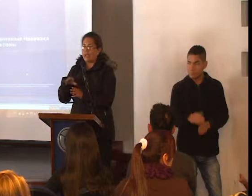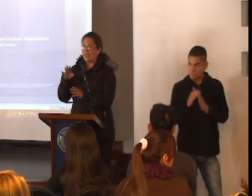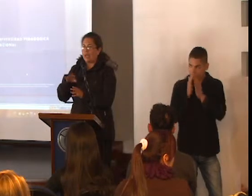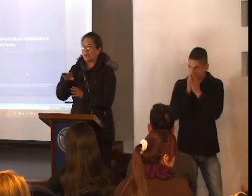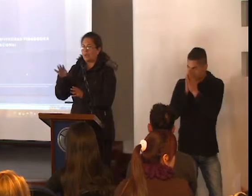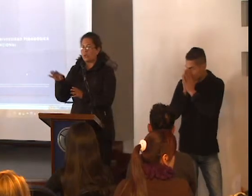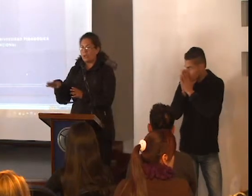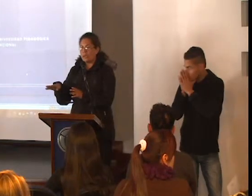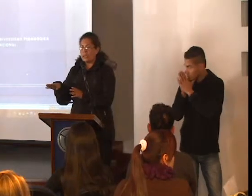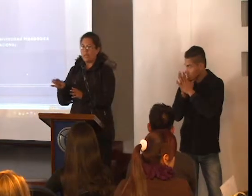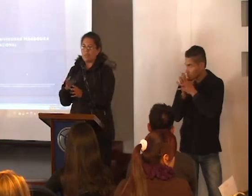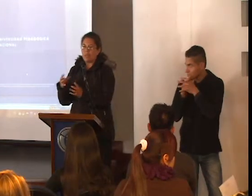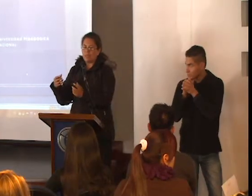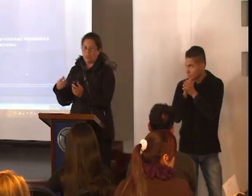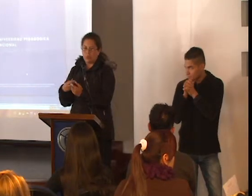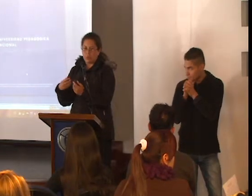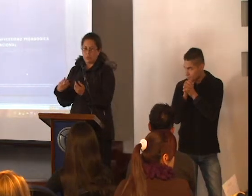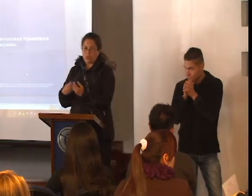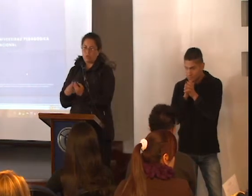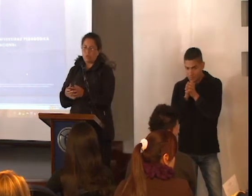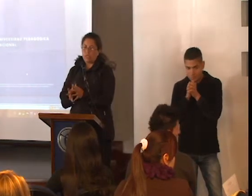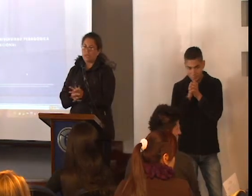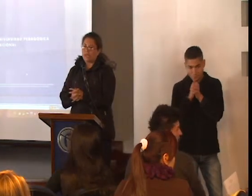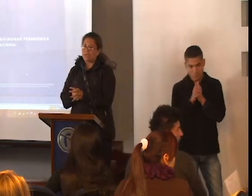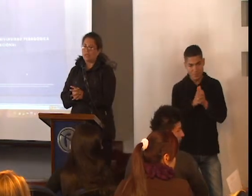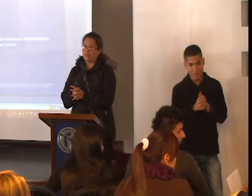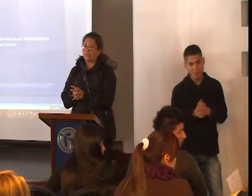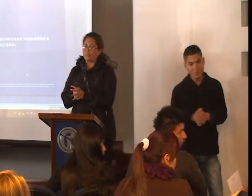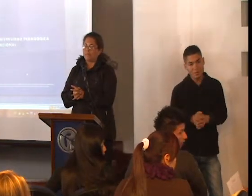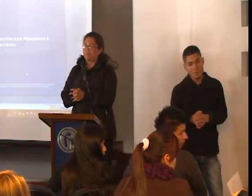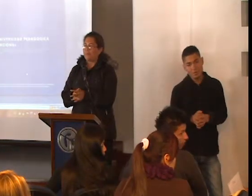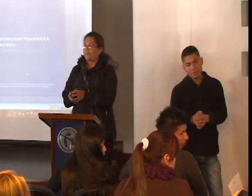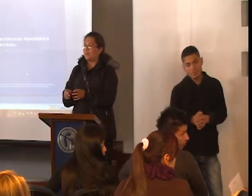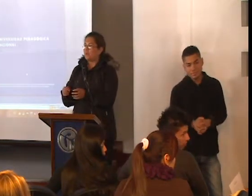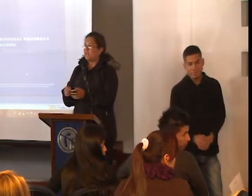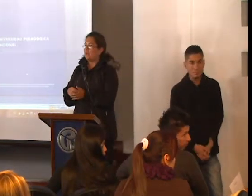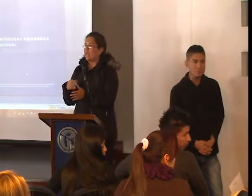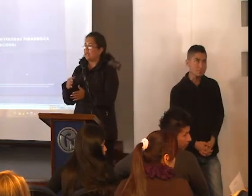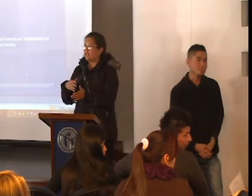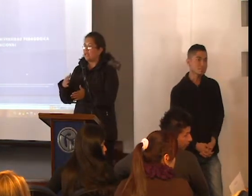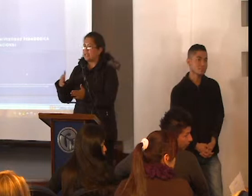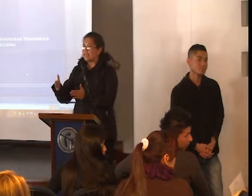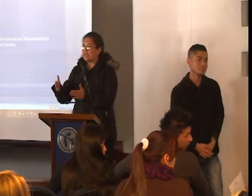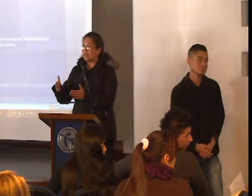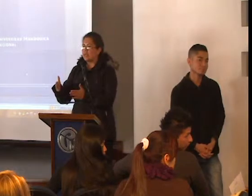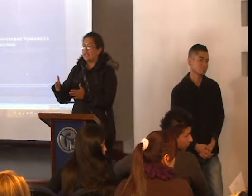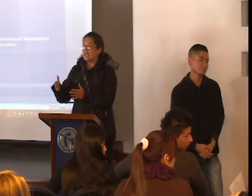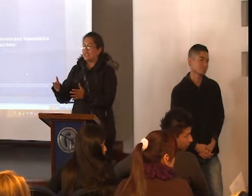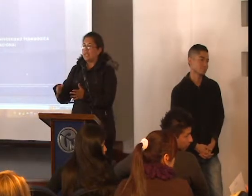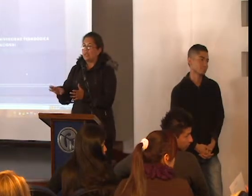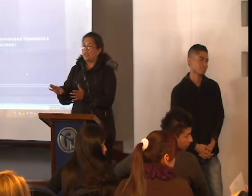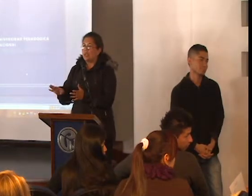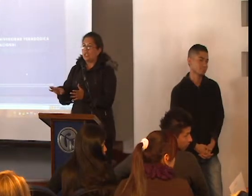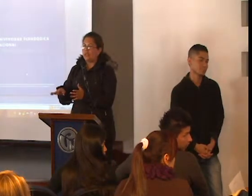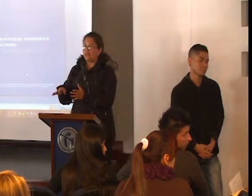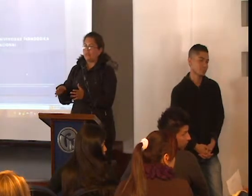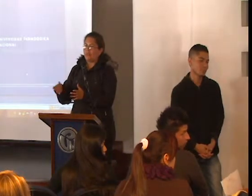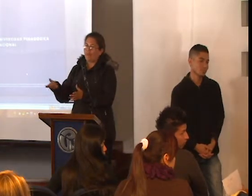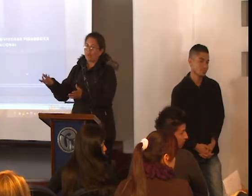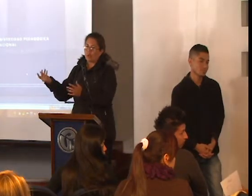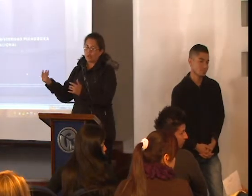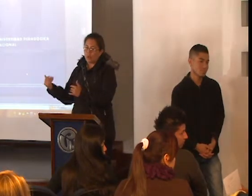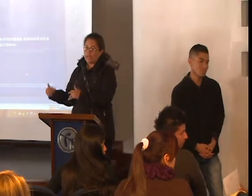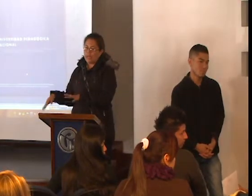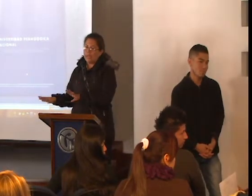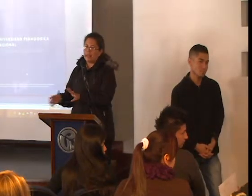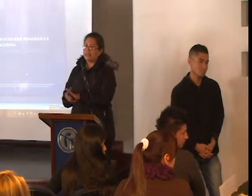en qué manera él con sus compañeros también tienen un proceso de comunicación asertiva. Entonces, durante los descansos ya no son